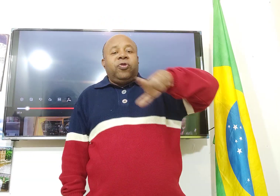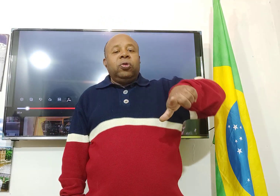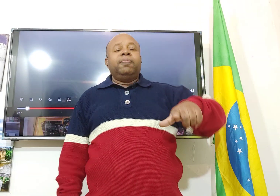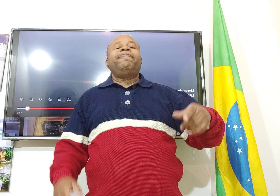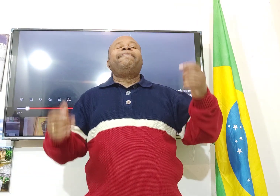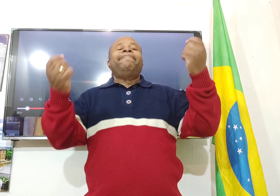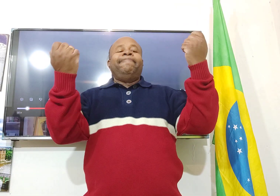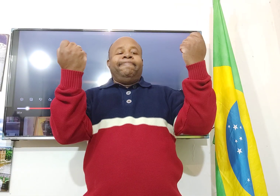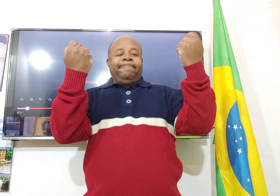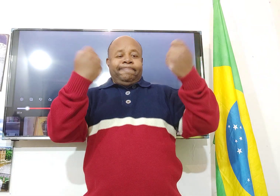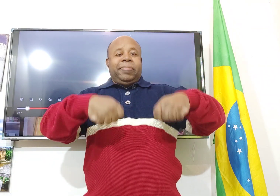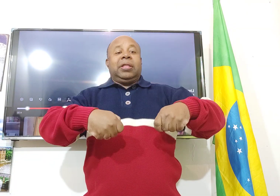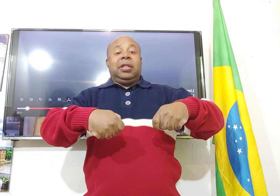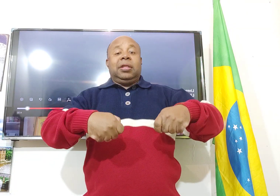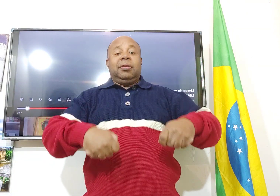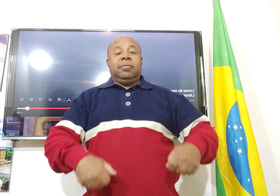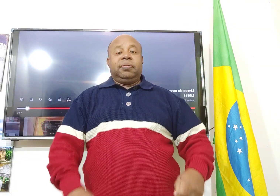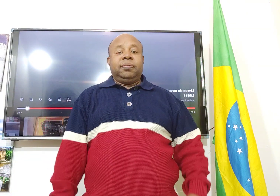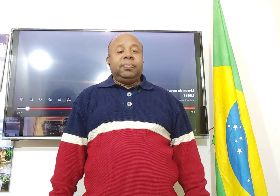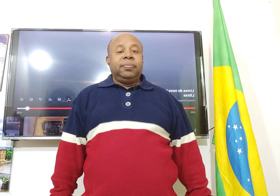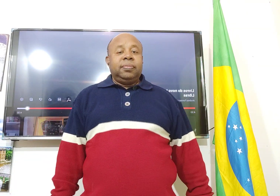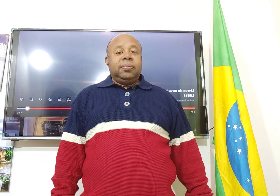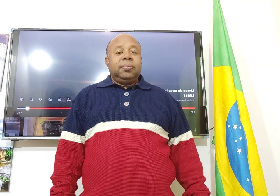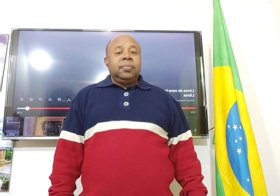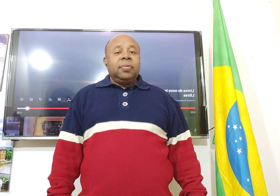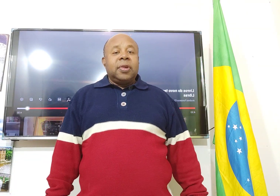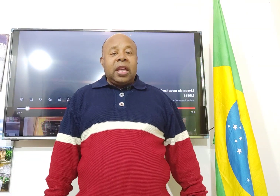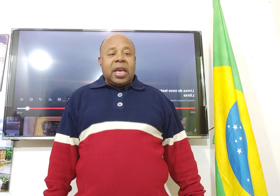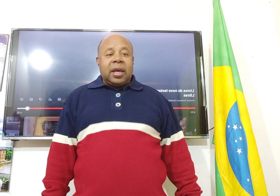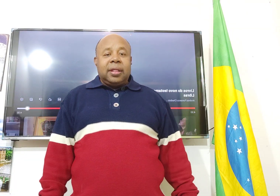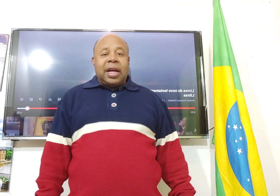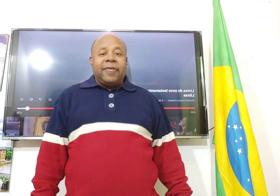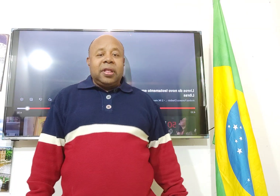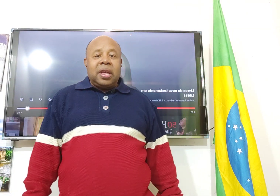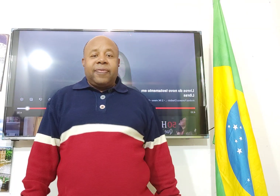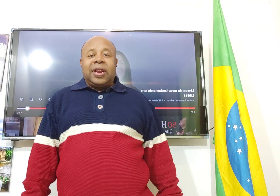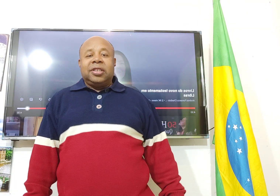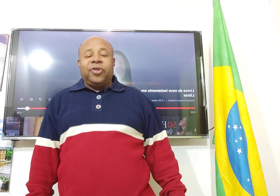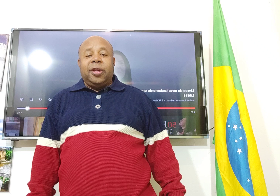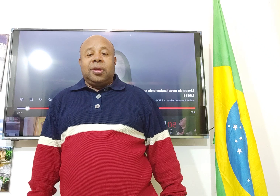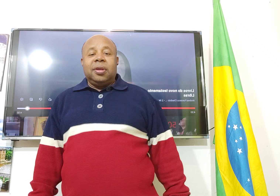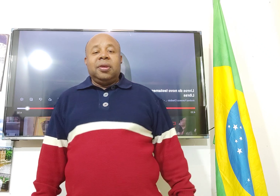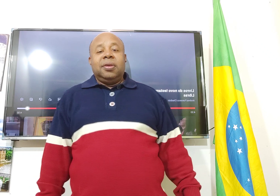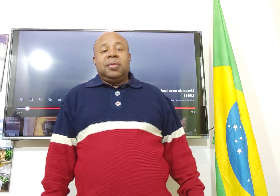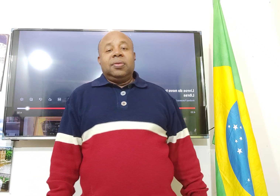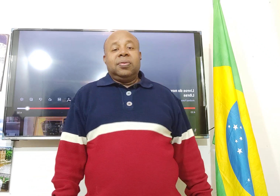novo precisa. Quem quer arriscar a falar a diferença?